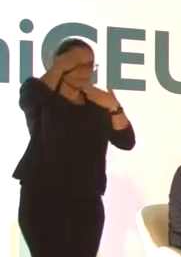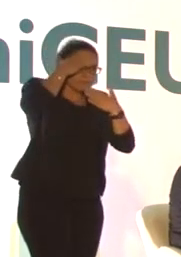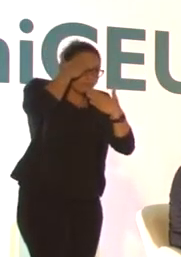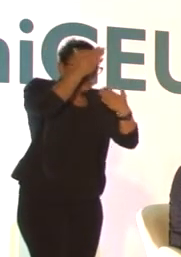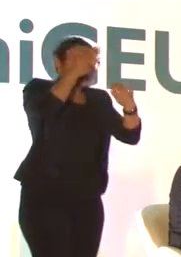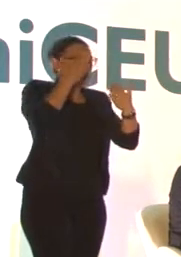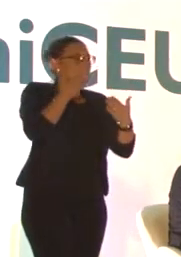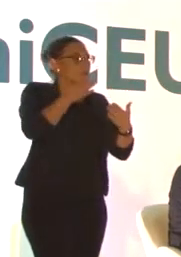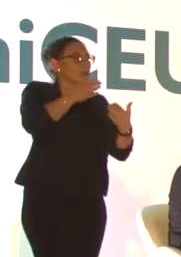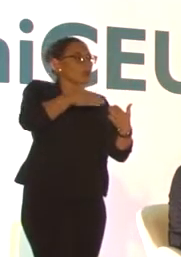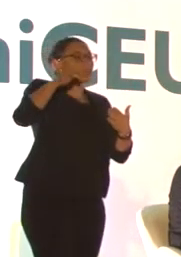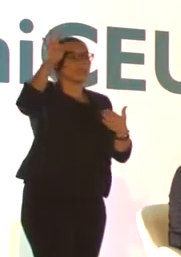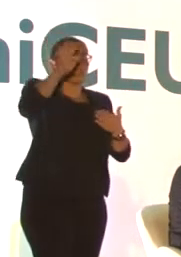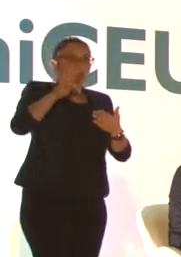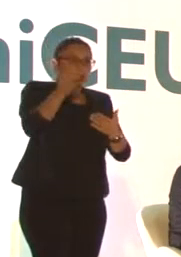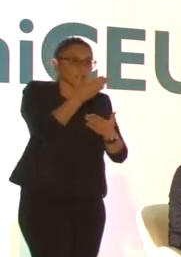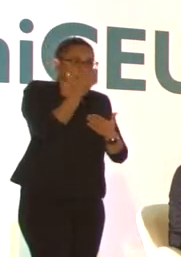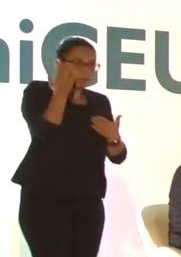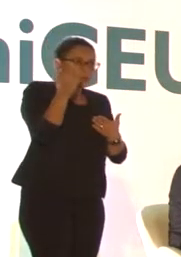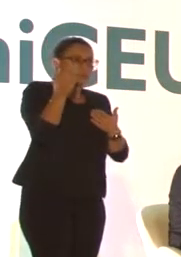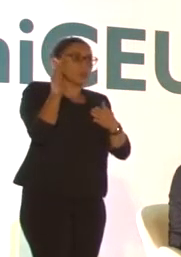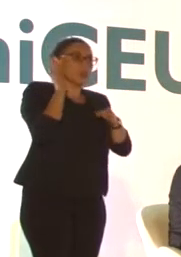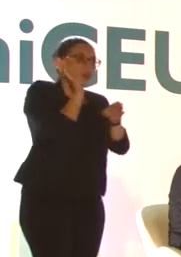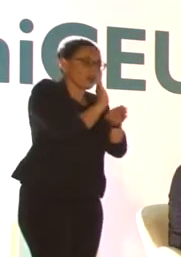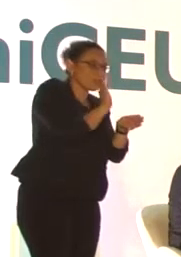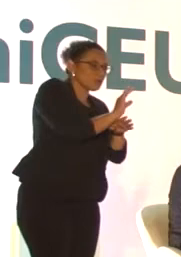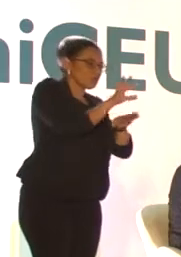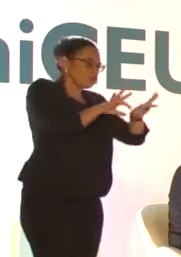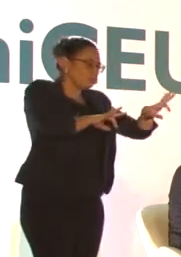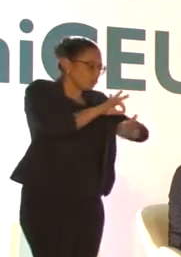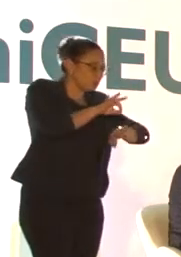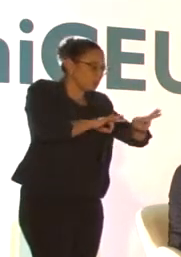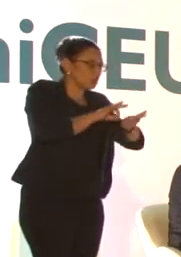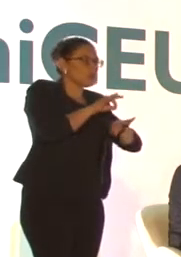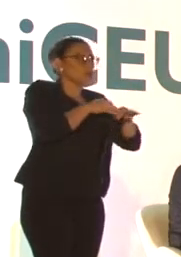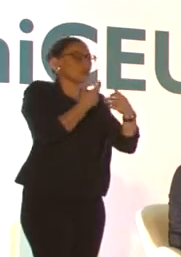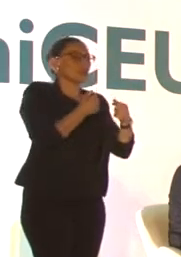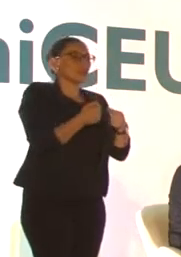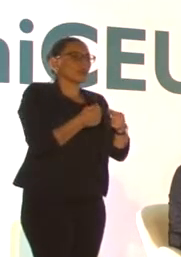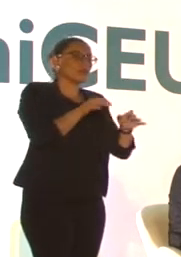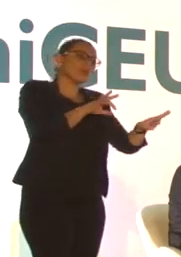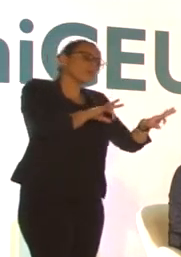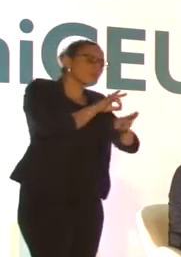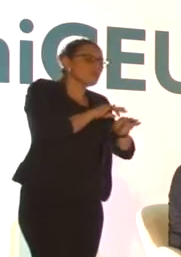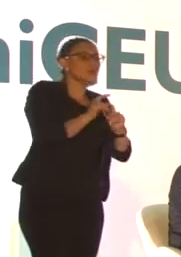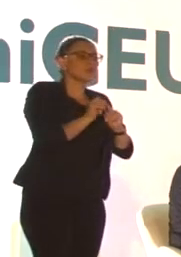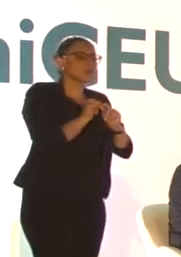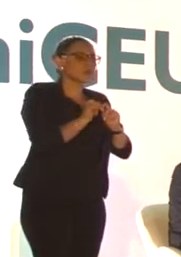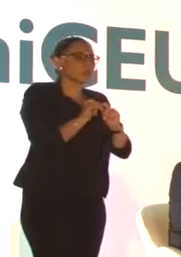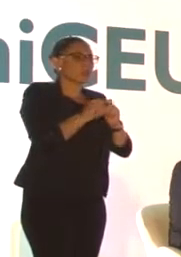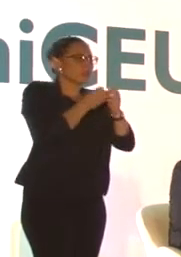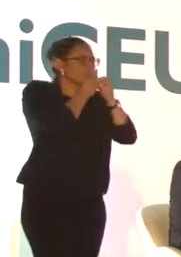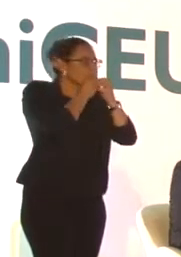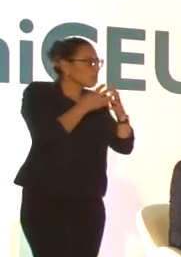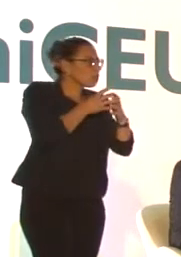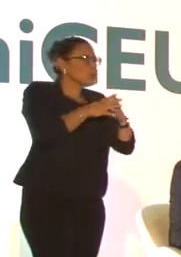apoio que essa universidade dá a esse projeto. Um projeto que significa, professor Durigan, eu acho que um